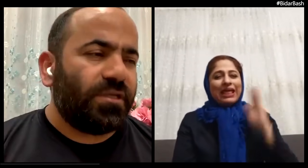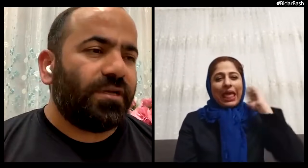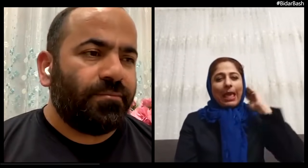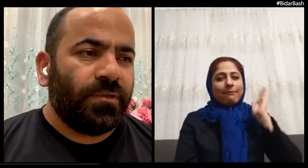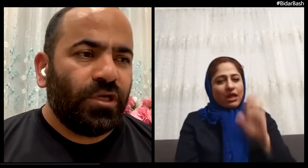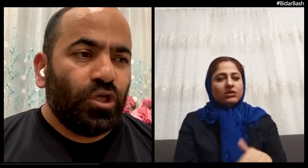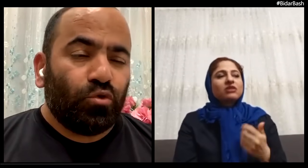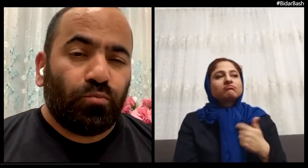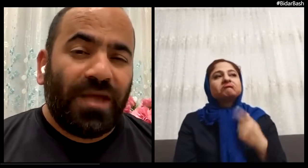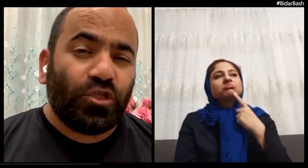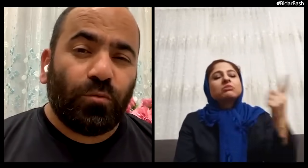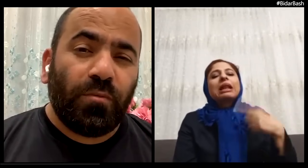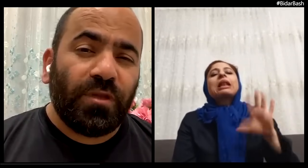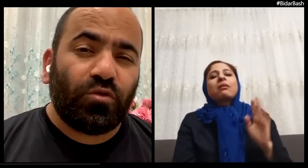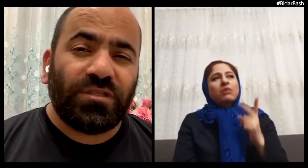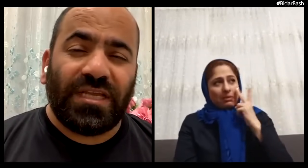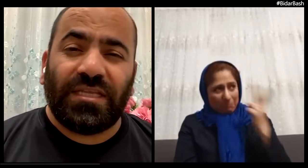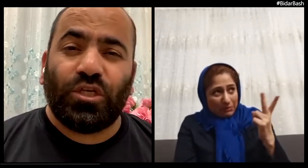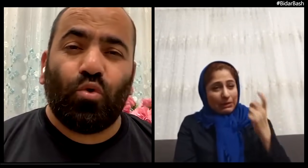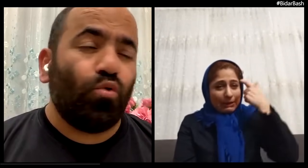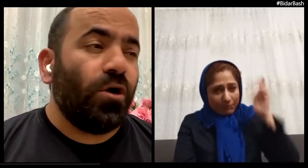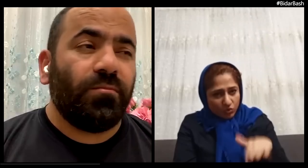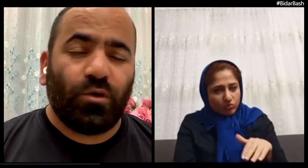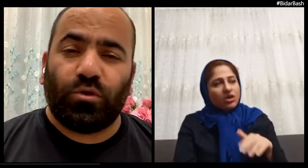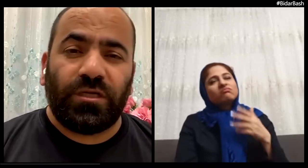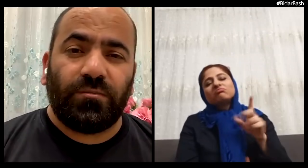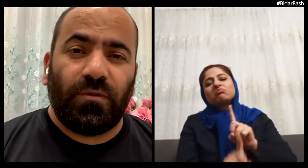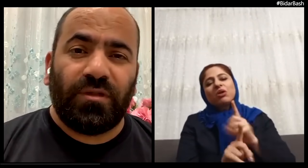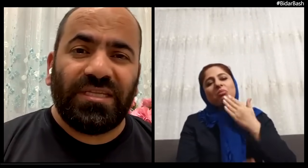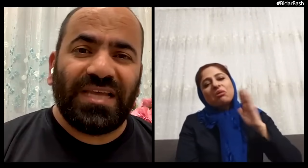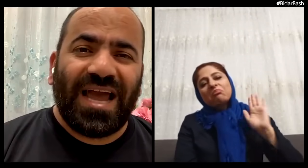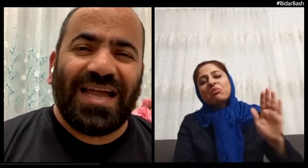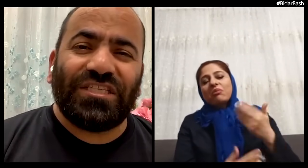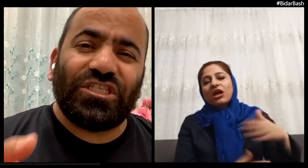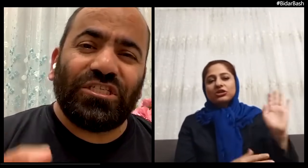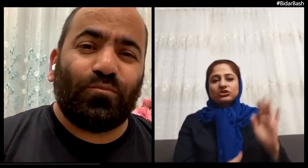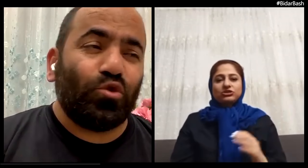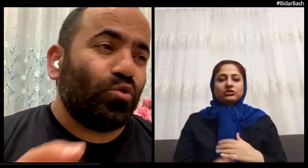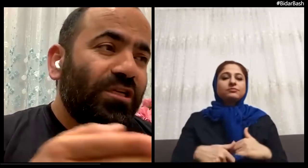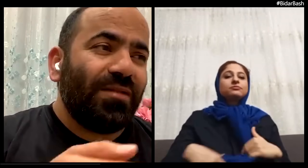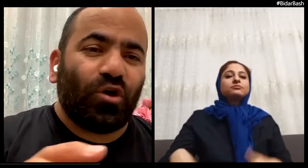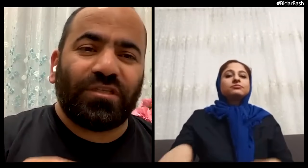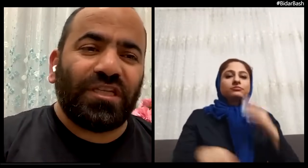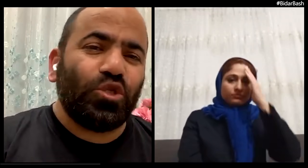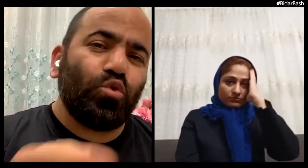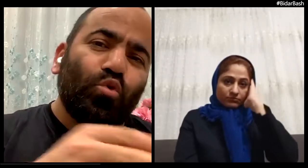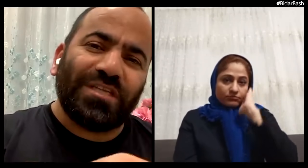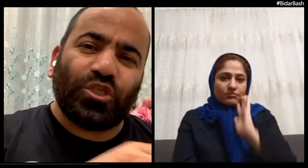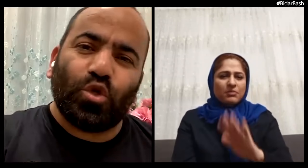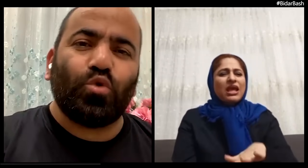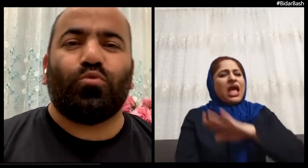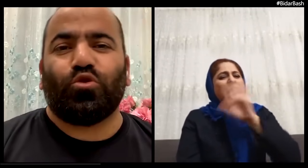روت نمیارم. بعد شما ببینید تو زندگی خوبان بخونید، میبینید که هر چی بزرگن به خاطر